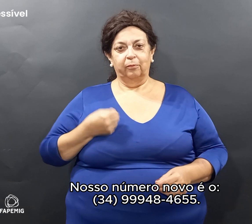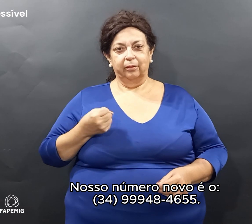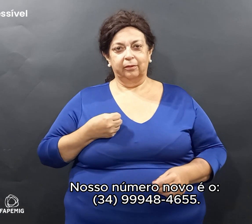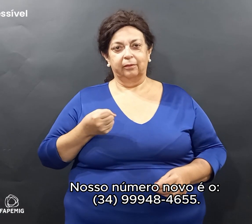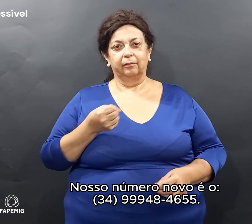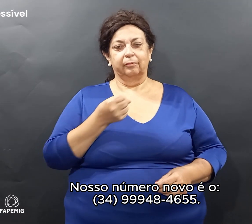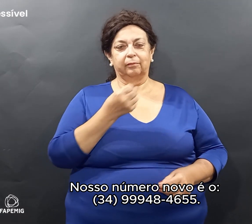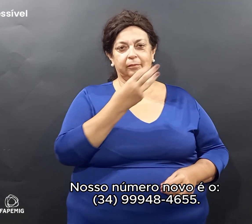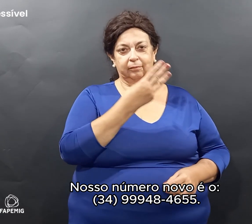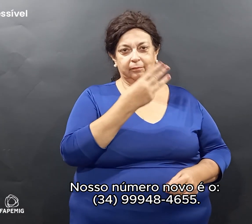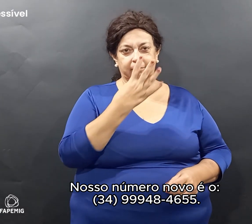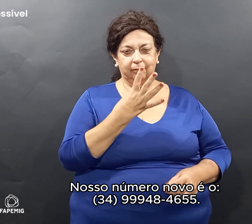é o